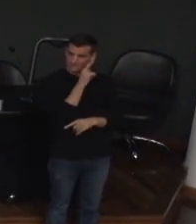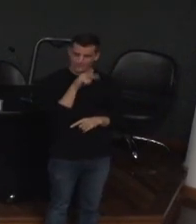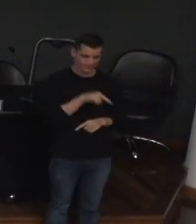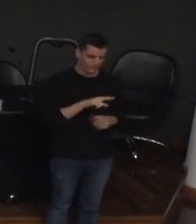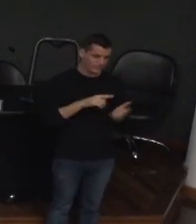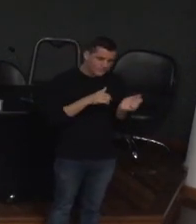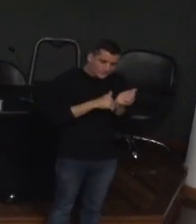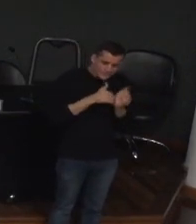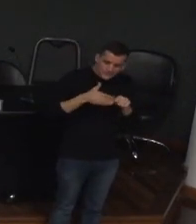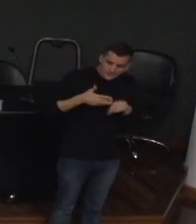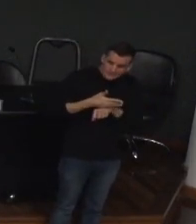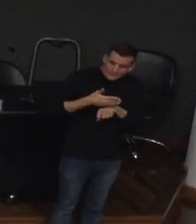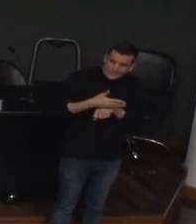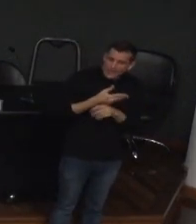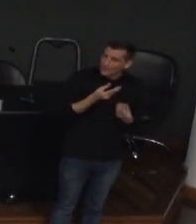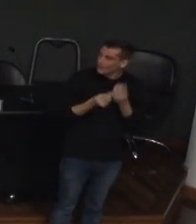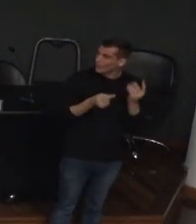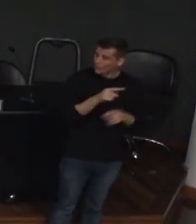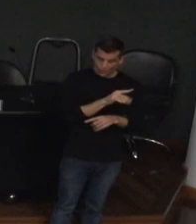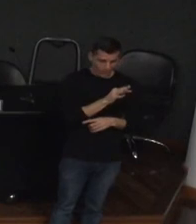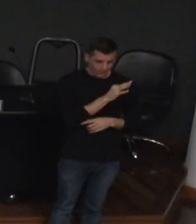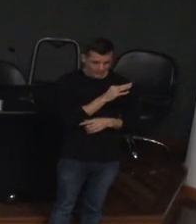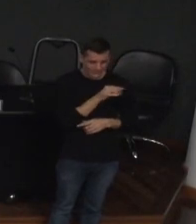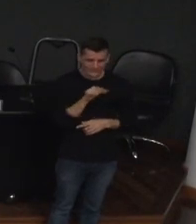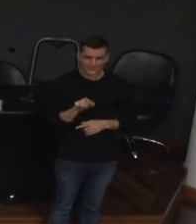Mas, de qualquer forma...